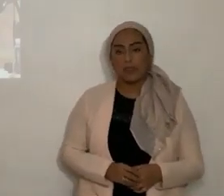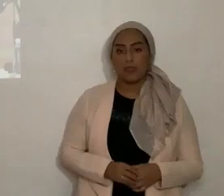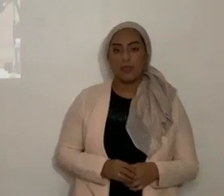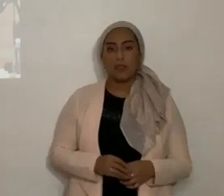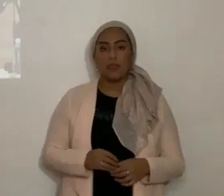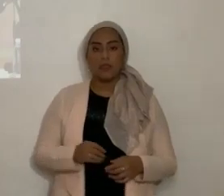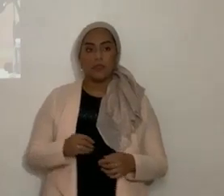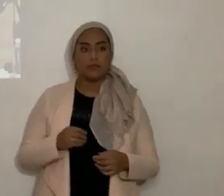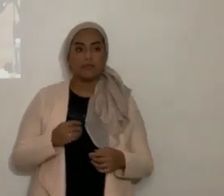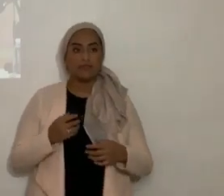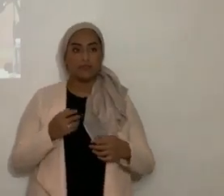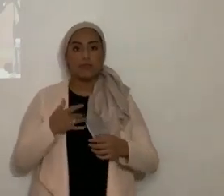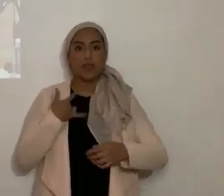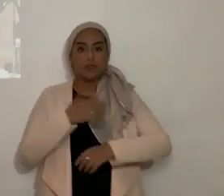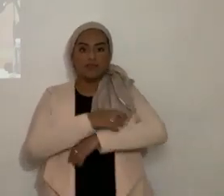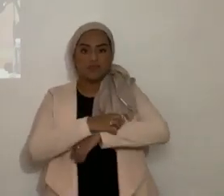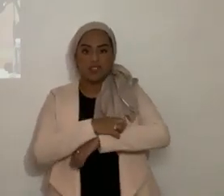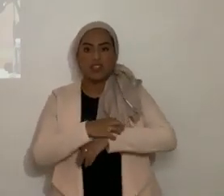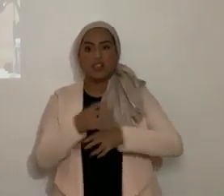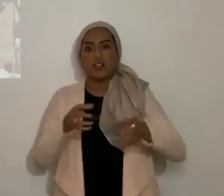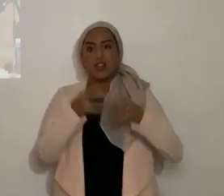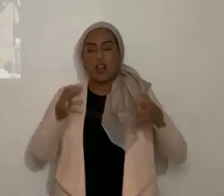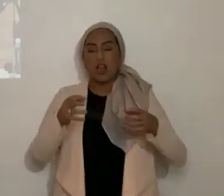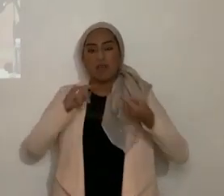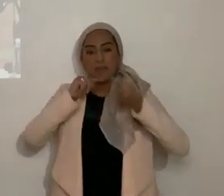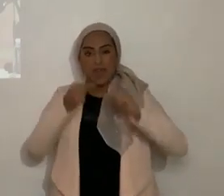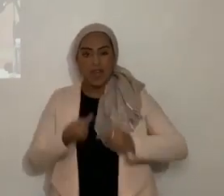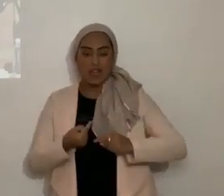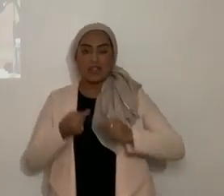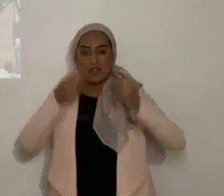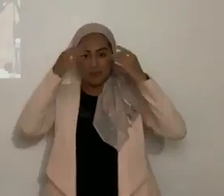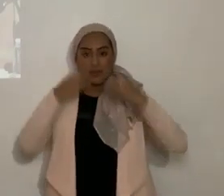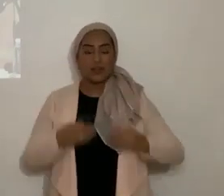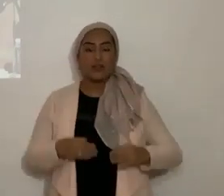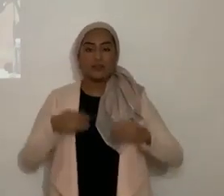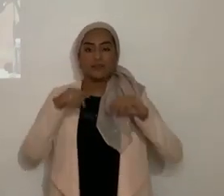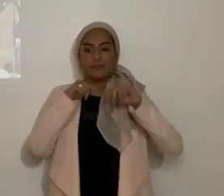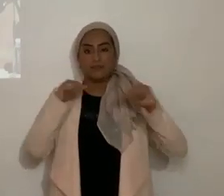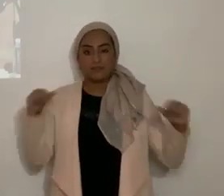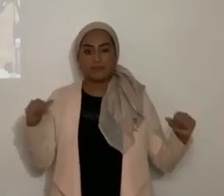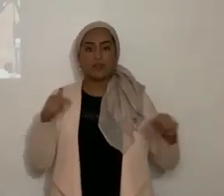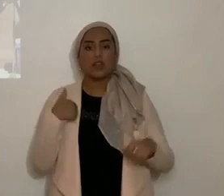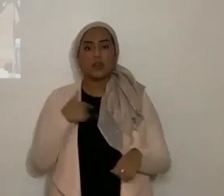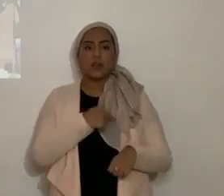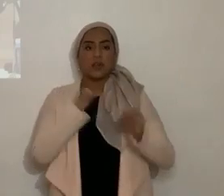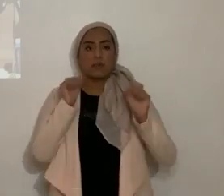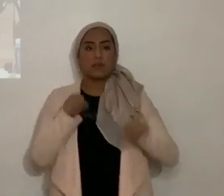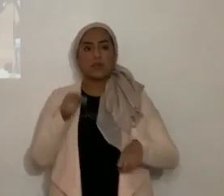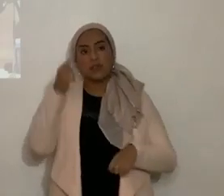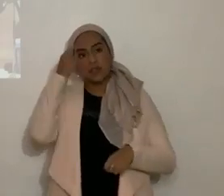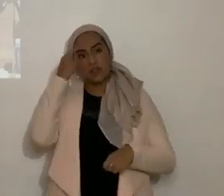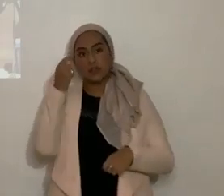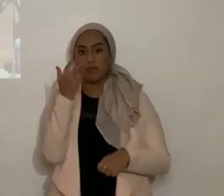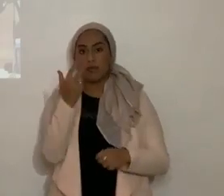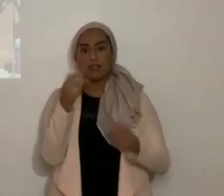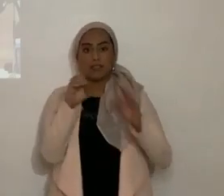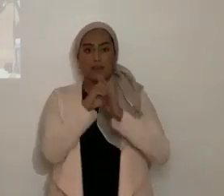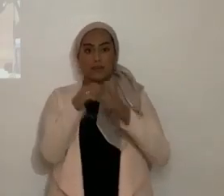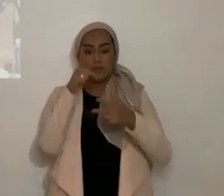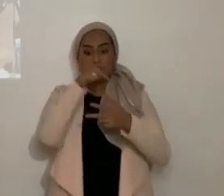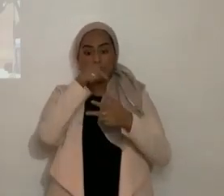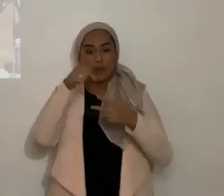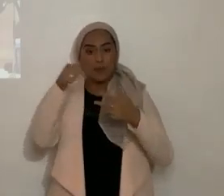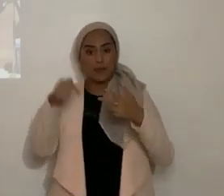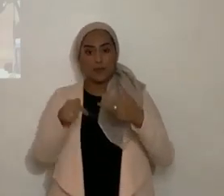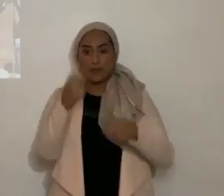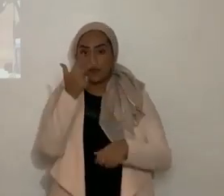representa, úlceras, comezones, malestares, dolores. Podríamos pensar que en estos tres ejemplos, cada uno